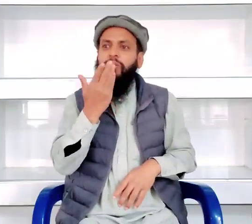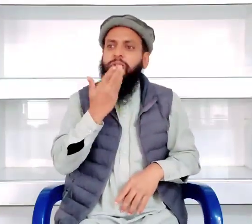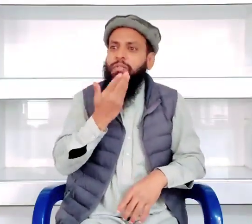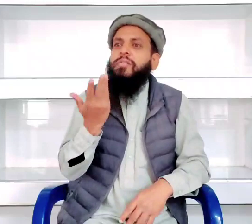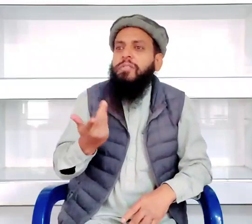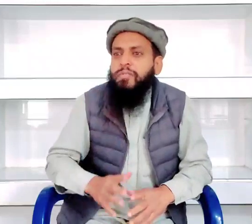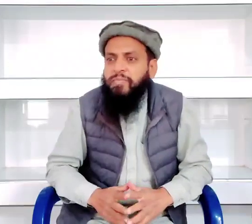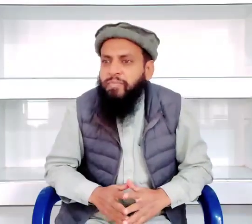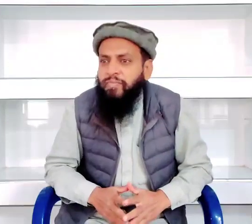قدير.